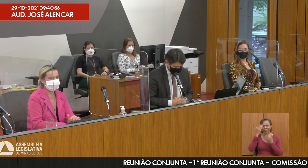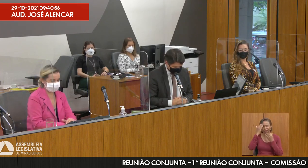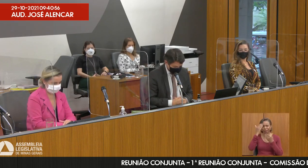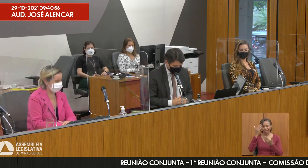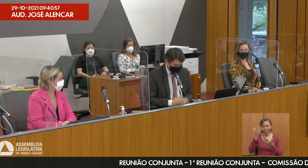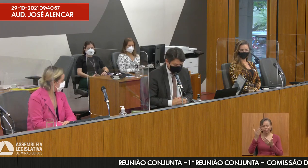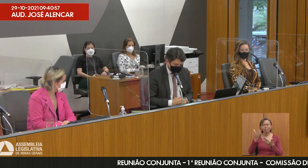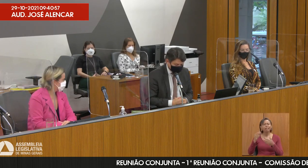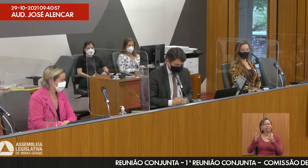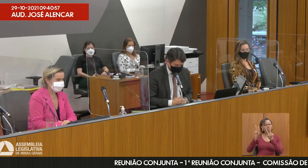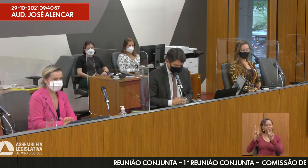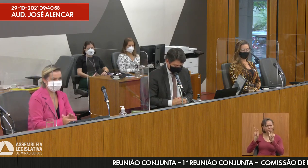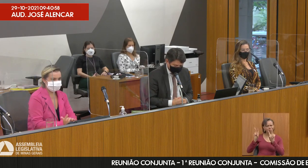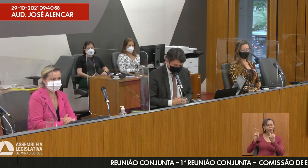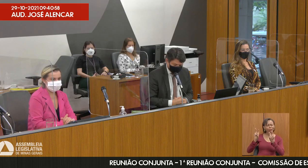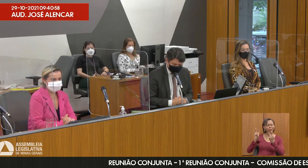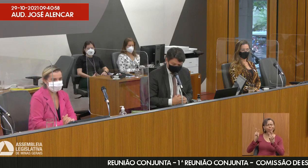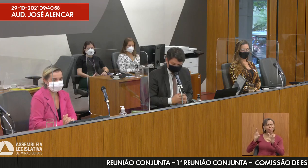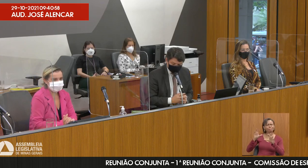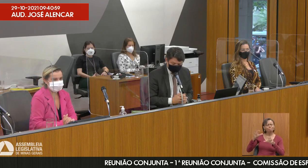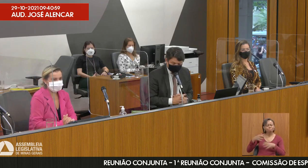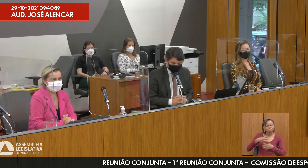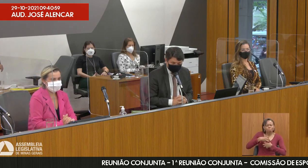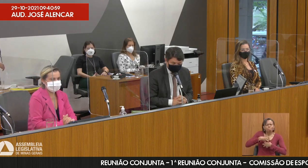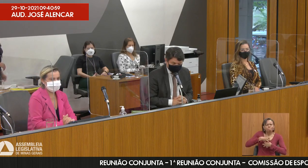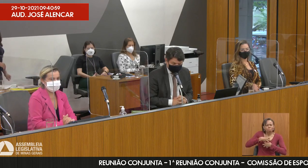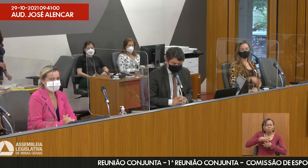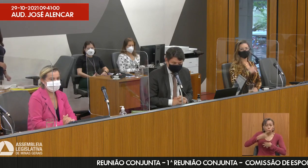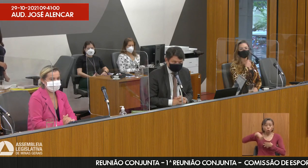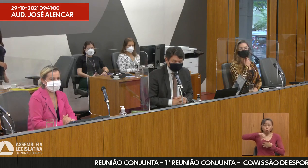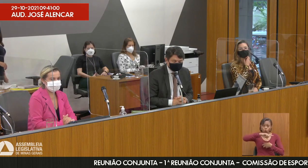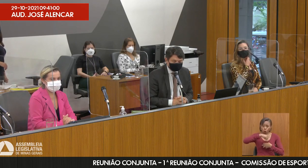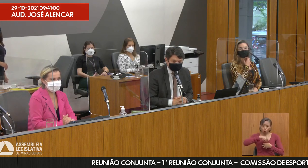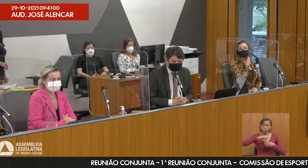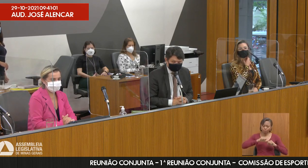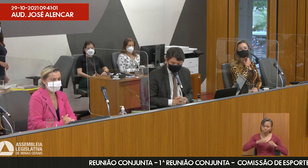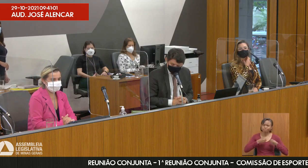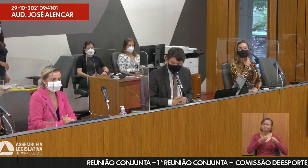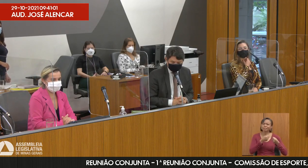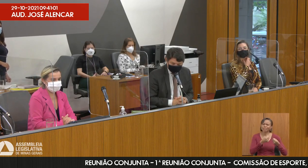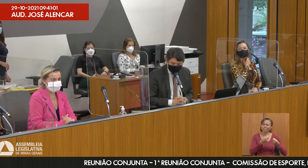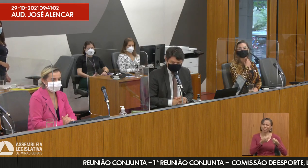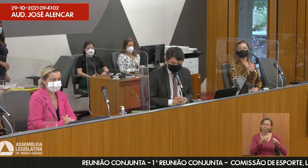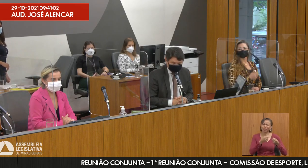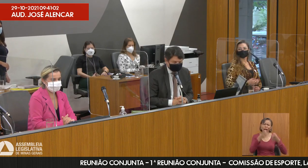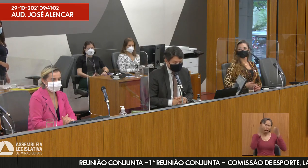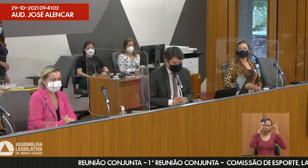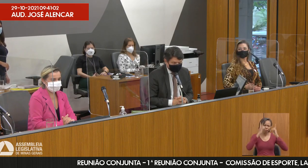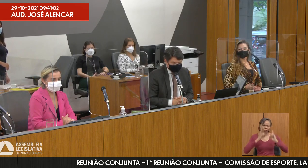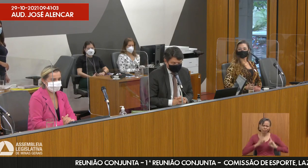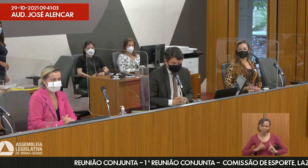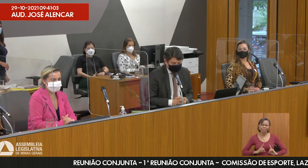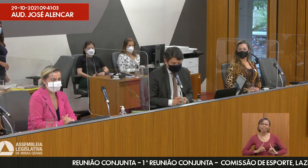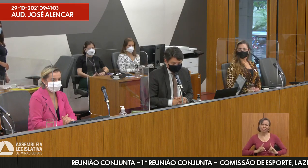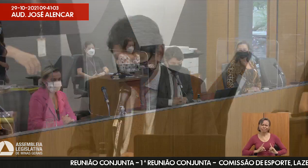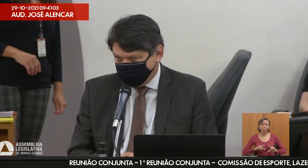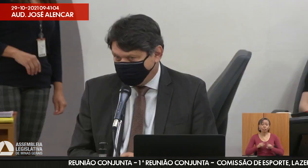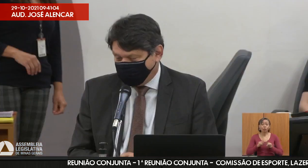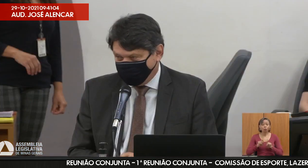que defendemos a causa das pessoas com deficiência e os doentes raros. Eu sempre